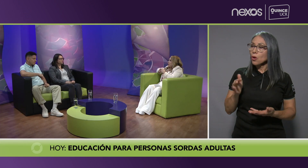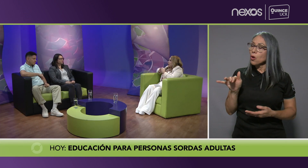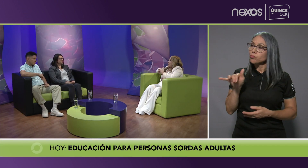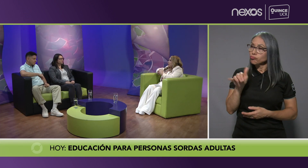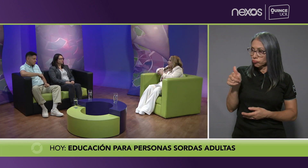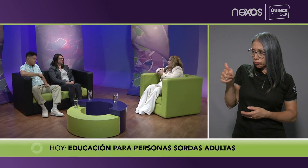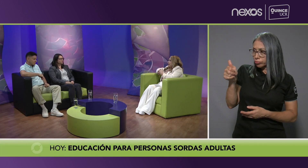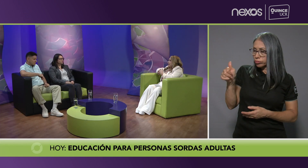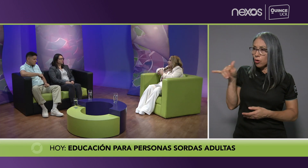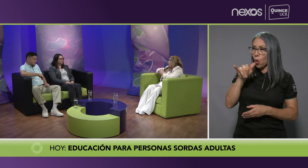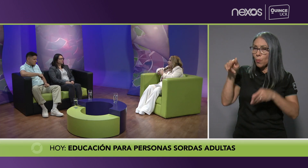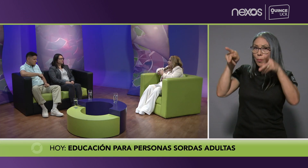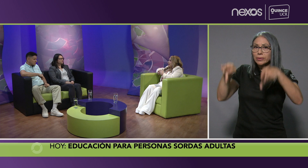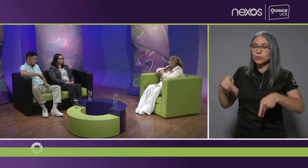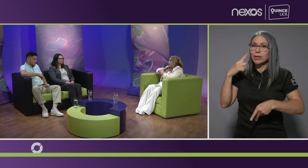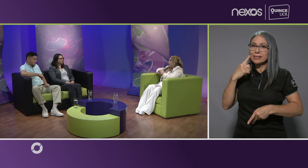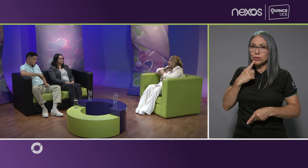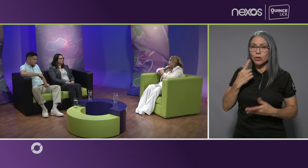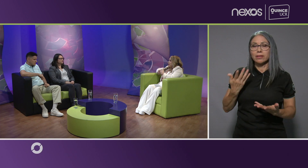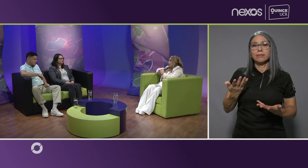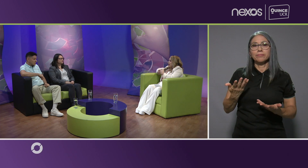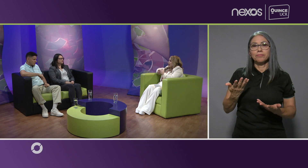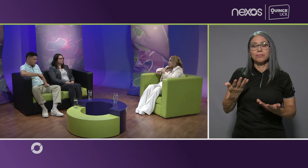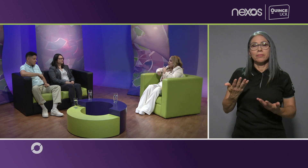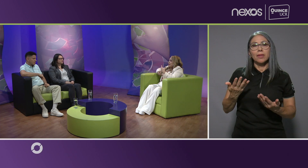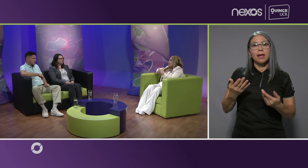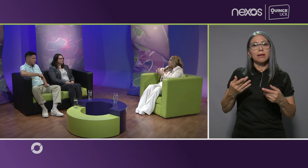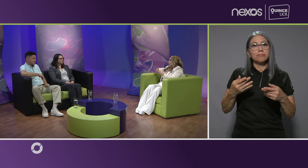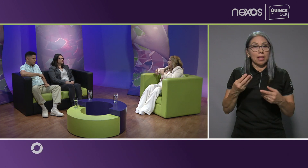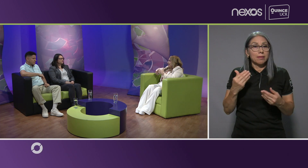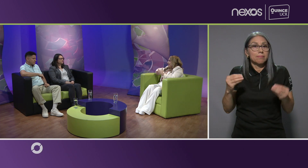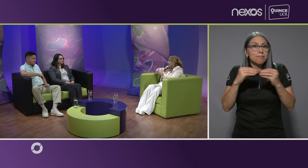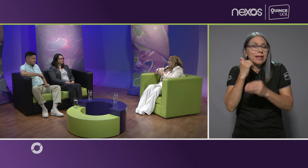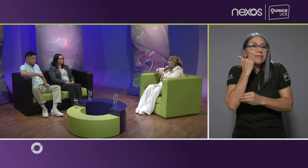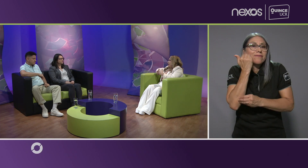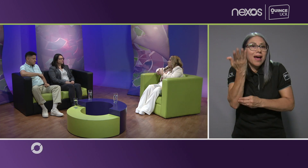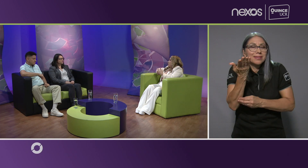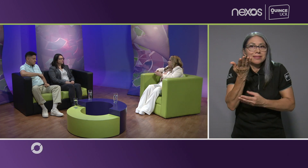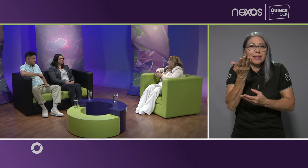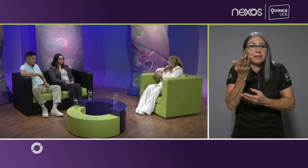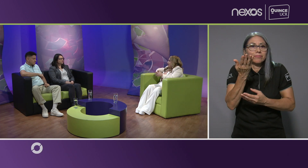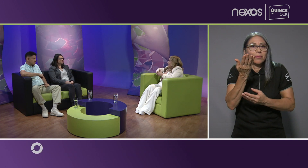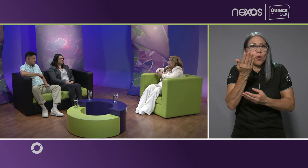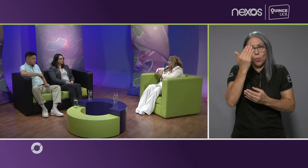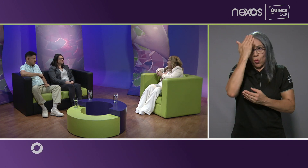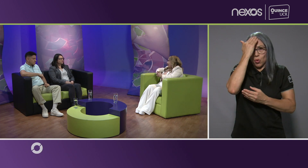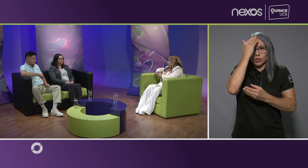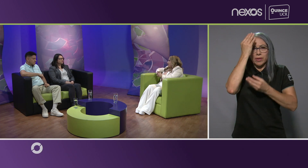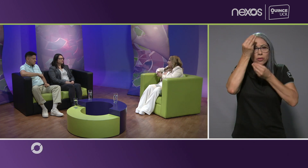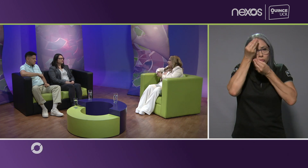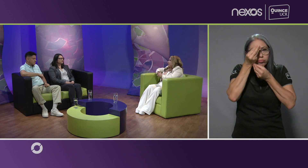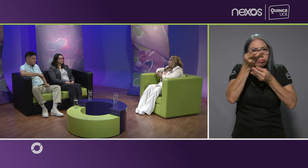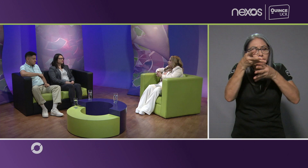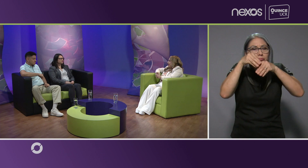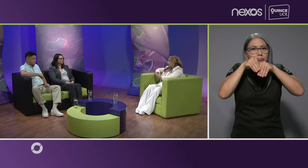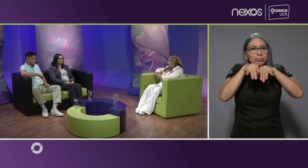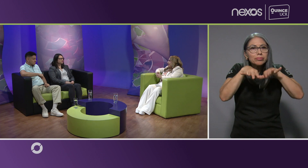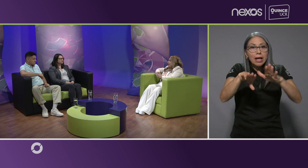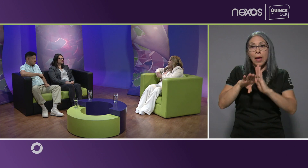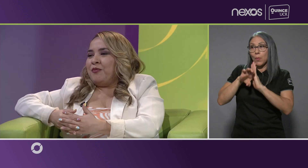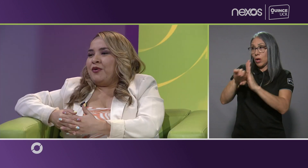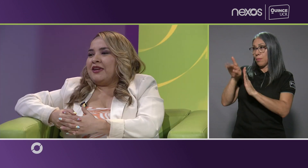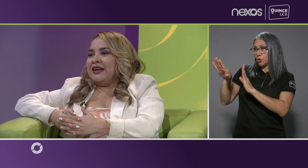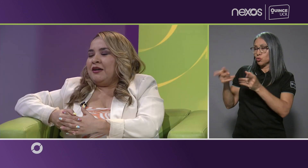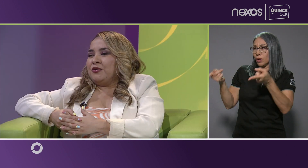como persona sorda, ¿verdad?, también es más fácil transmitir el conocimiento, en su caso de las